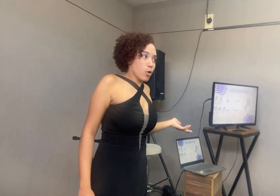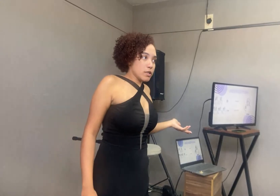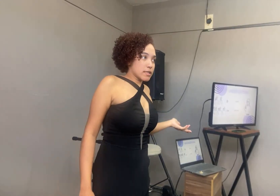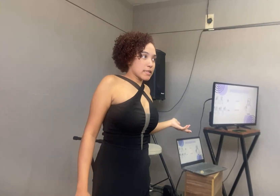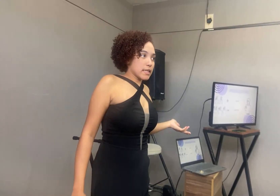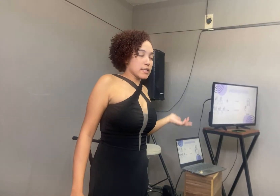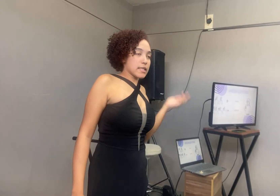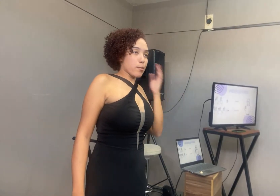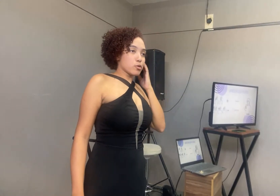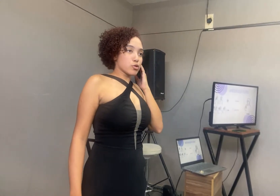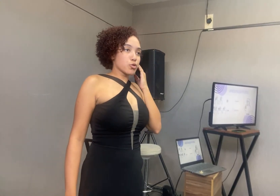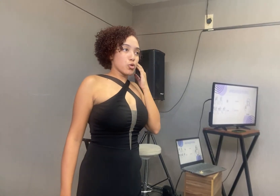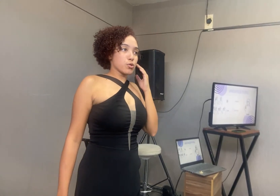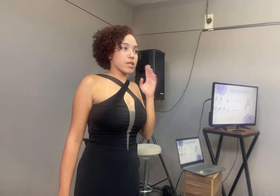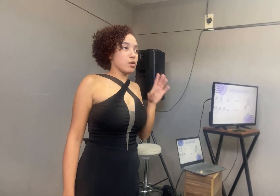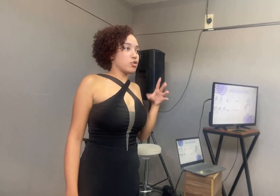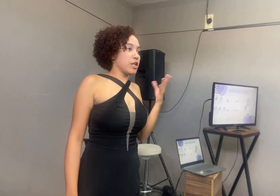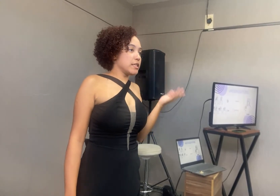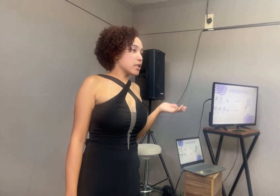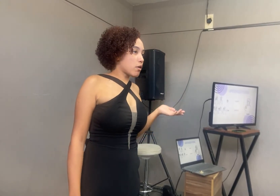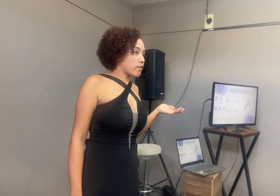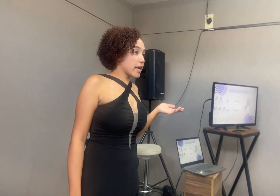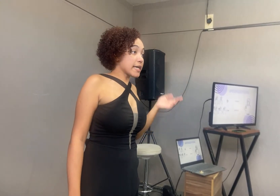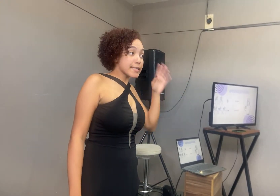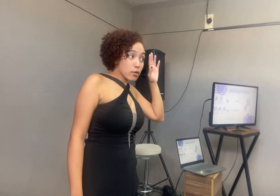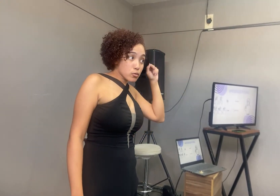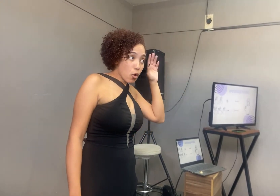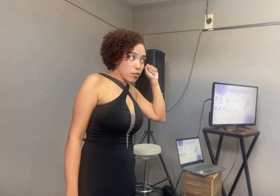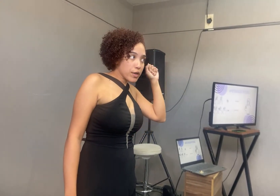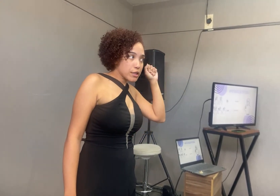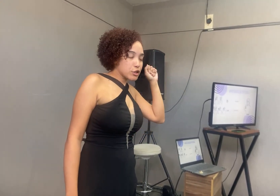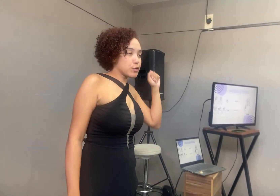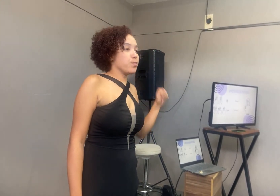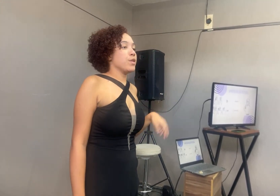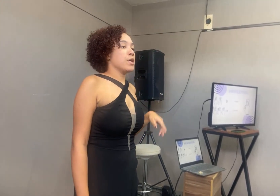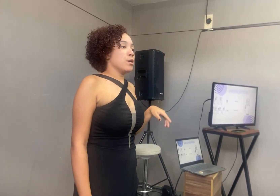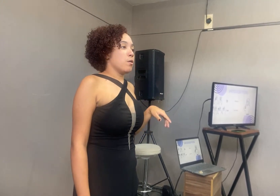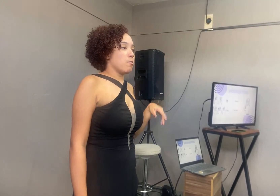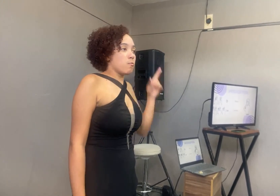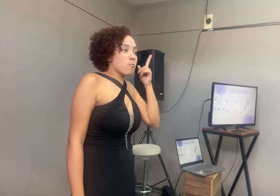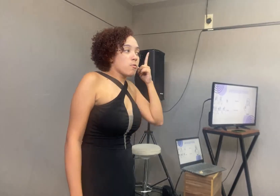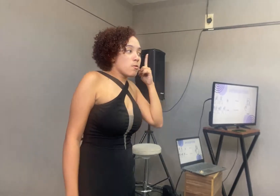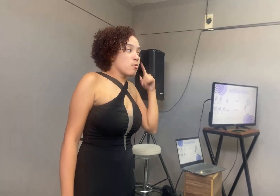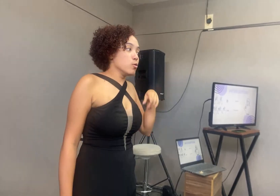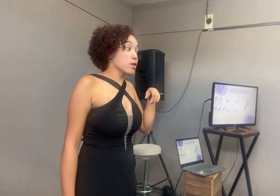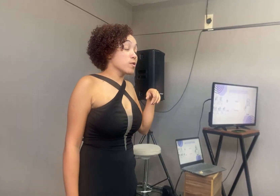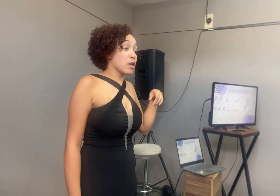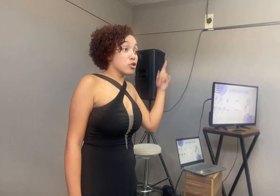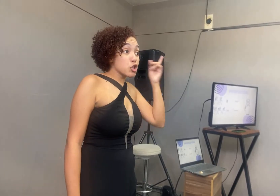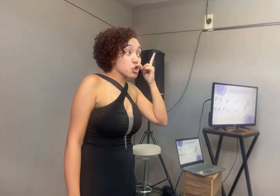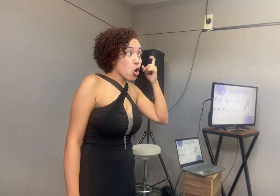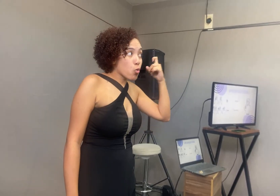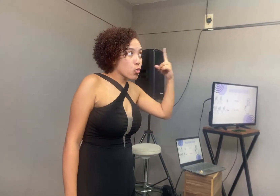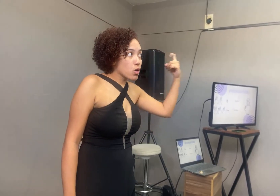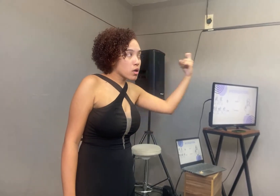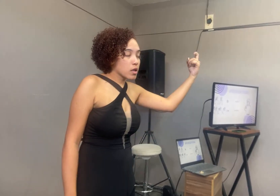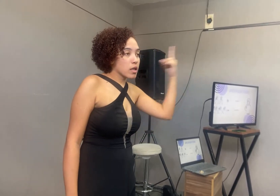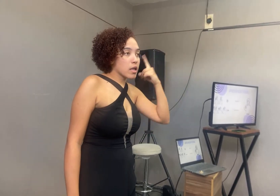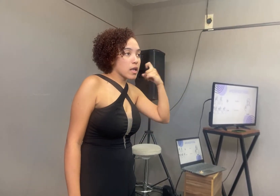Muitas das vezes tem muitos surdos que utilizam a variação ouvinte. Usam o sinal de som, que